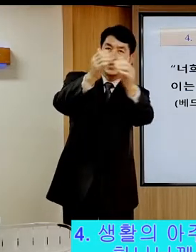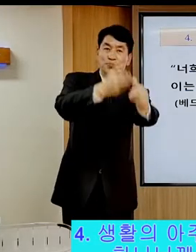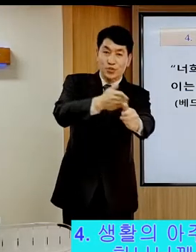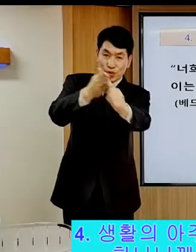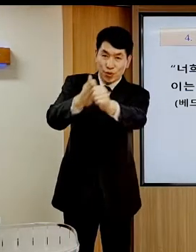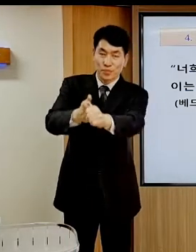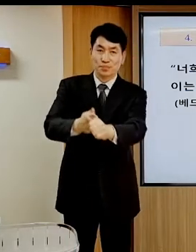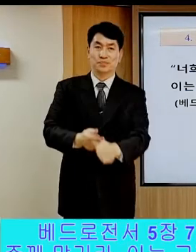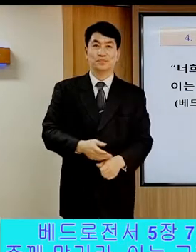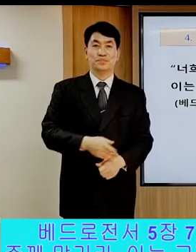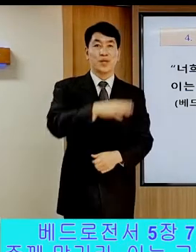맡기십시오.